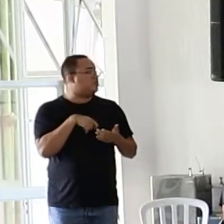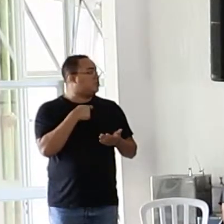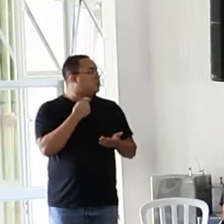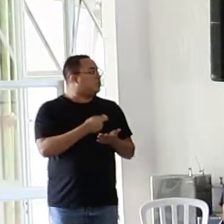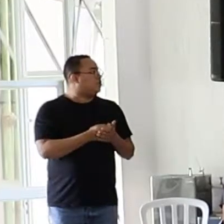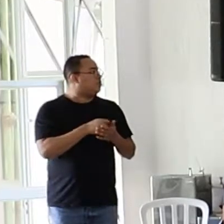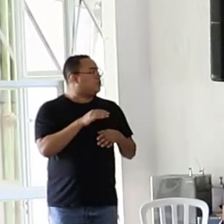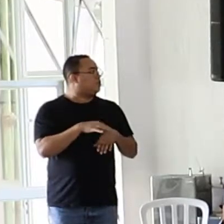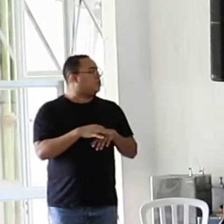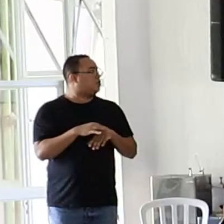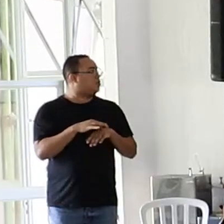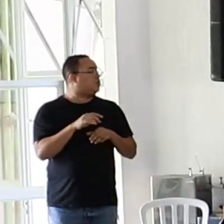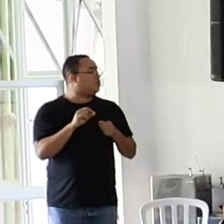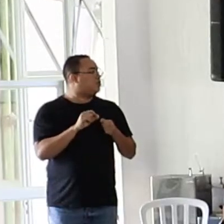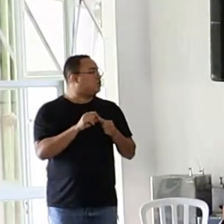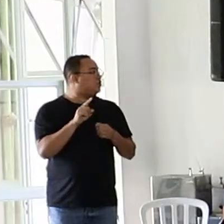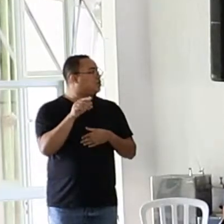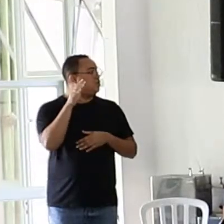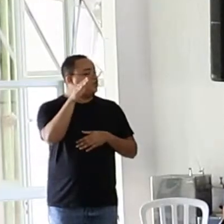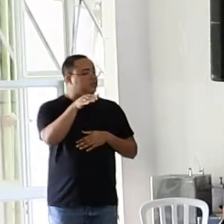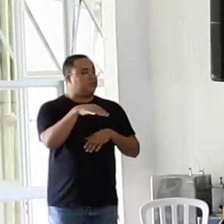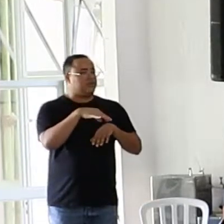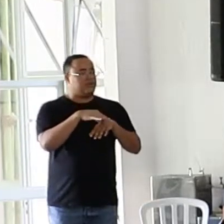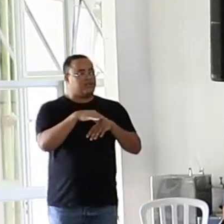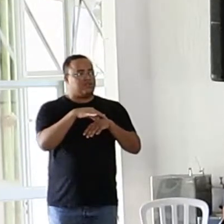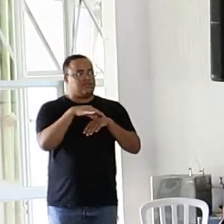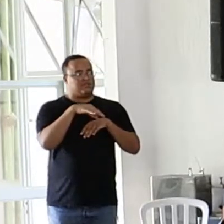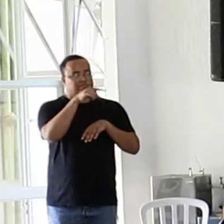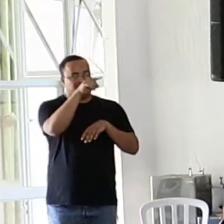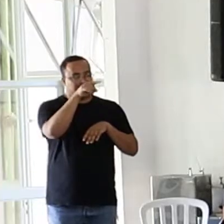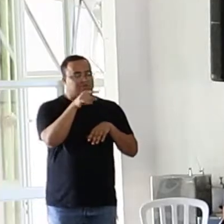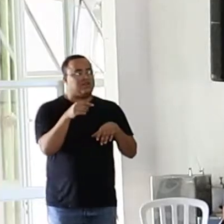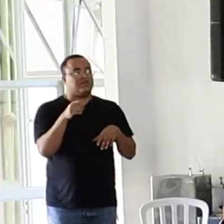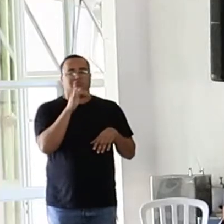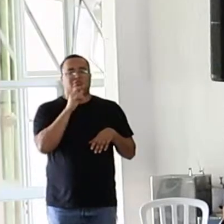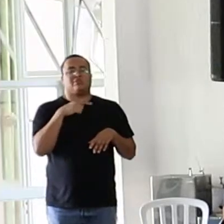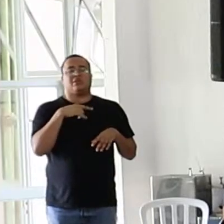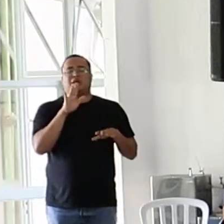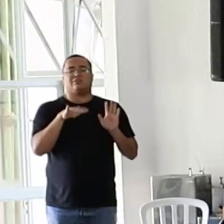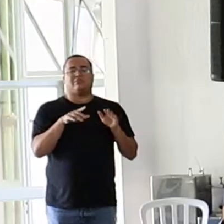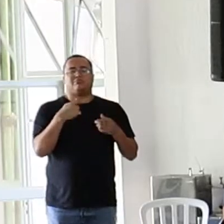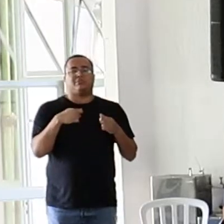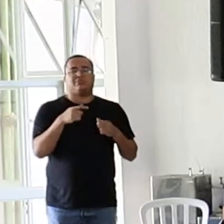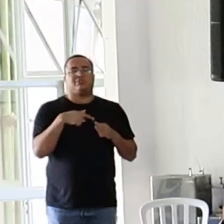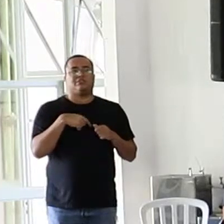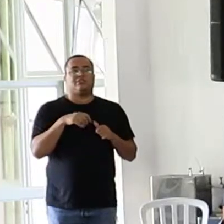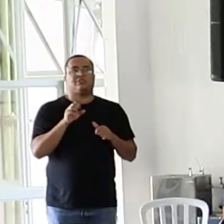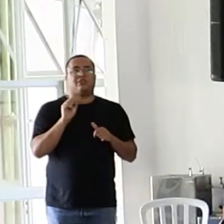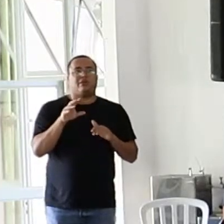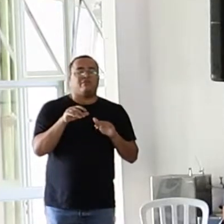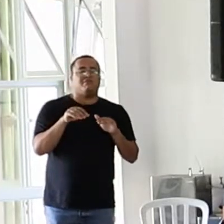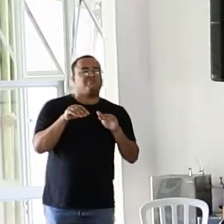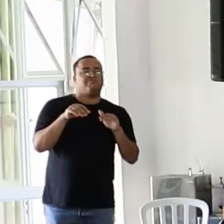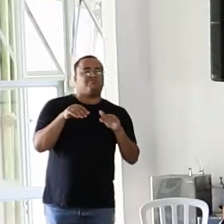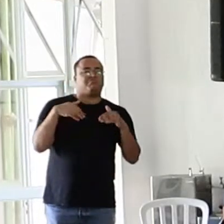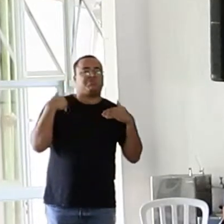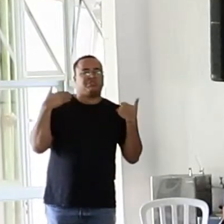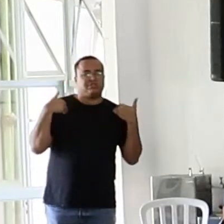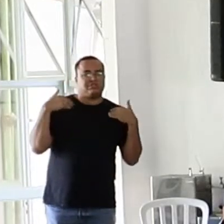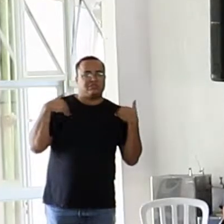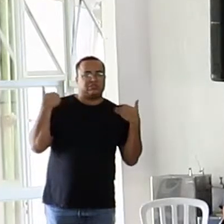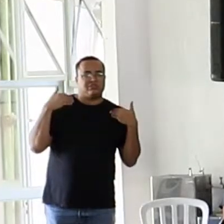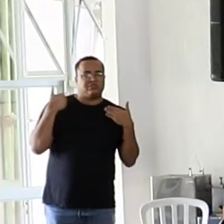comprar uma carne para fazer um almoço e vai ali no açougue é aqui que você quando muitas vezes quer sair com a família para almoçar ou jantar